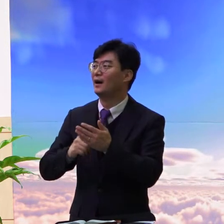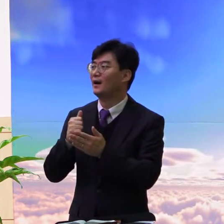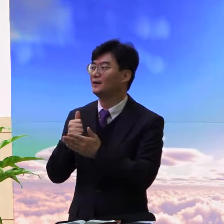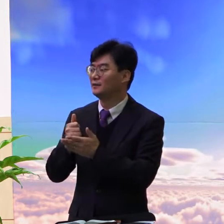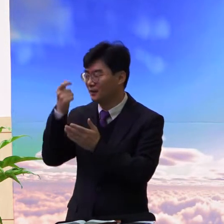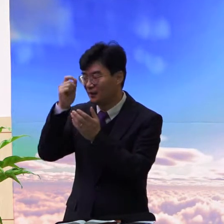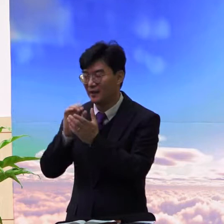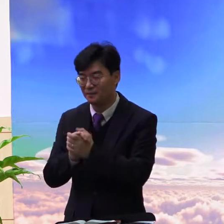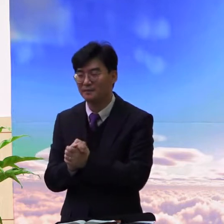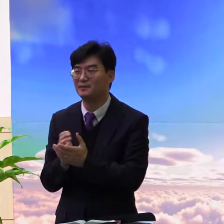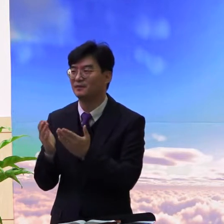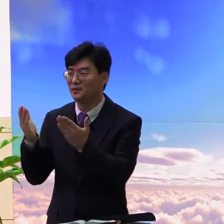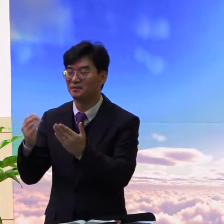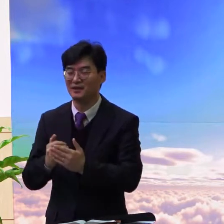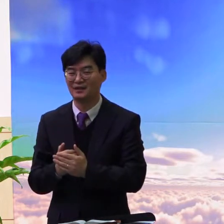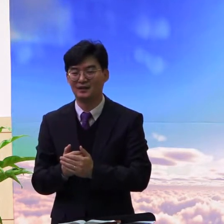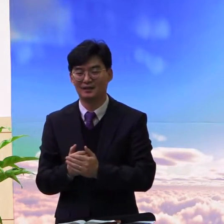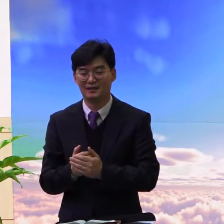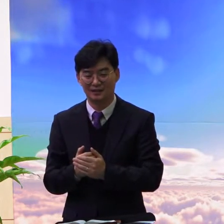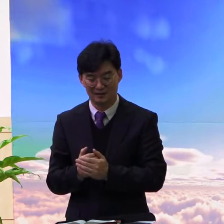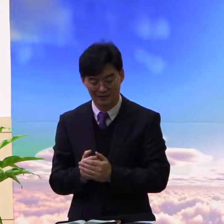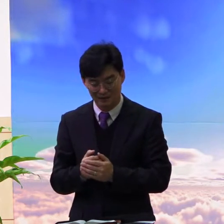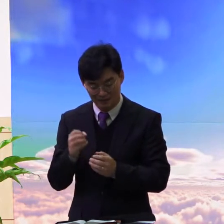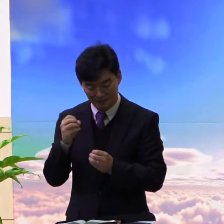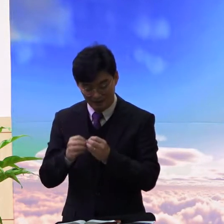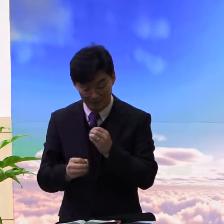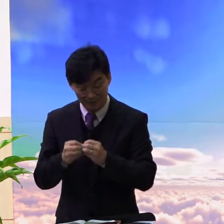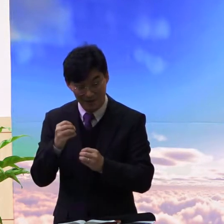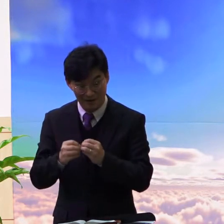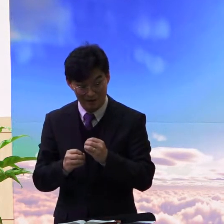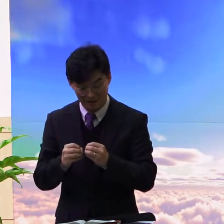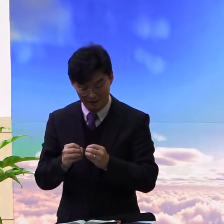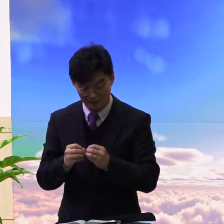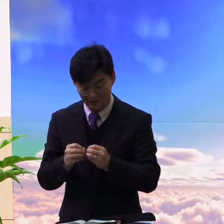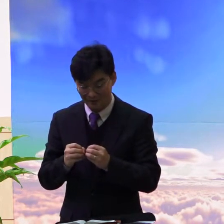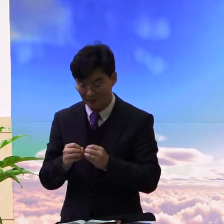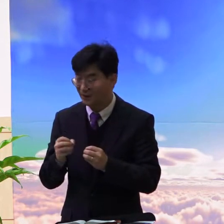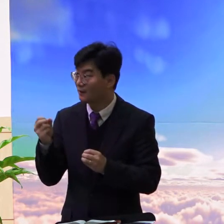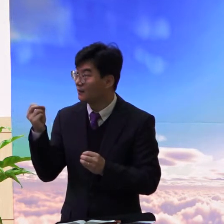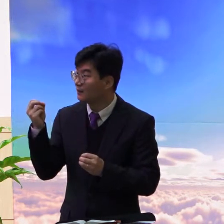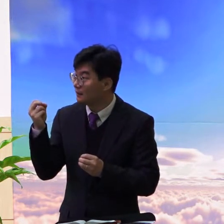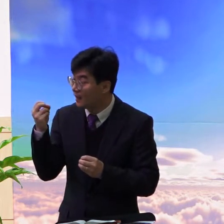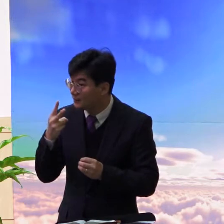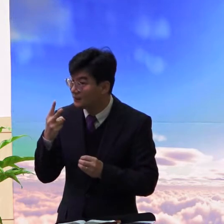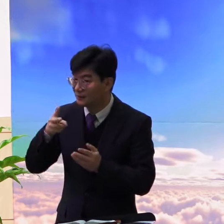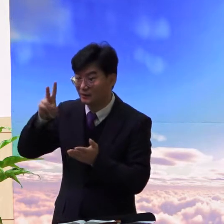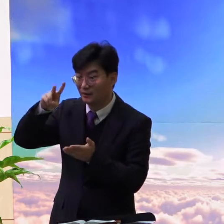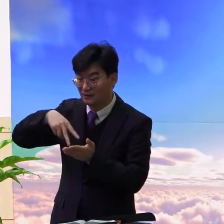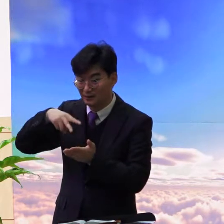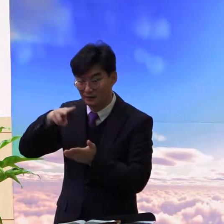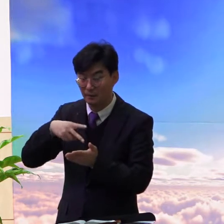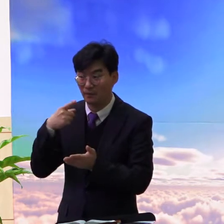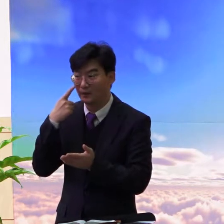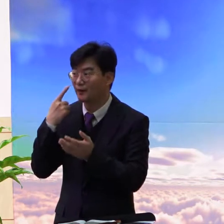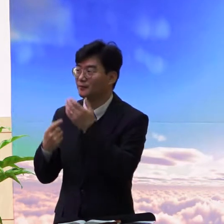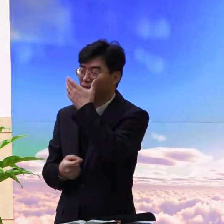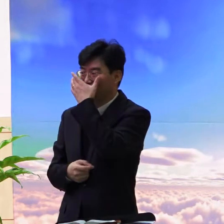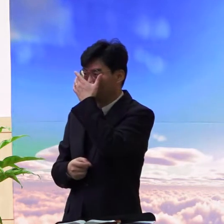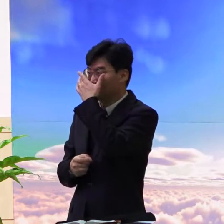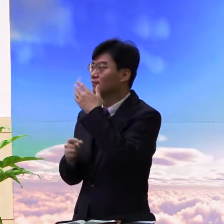것입니다. 시편 51편 17절의 말씀을 우리 세번역 성경으로 한번 같이 읽어보겠습니다. 여러분